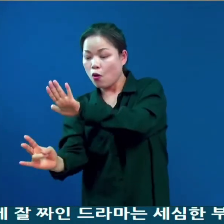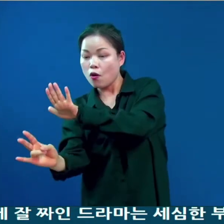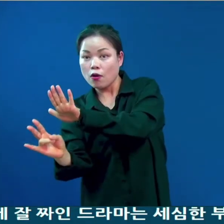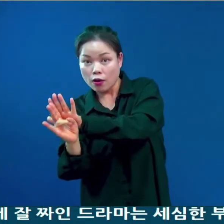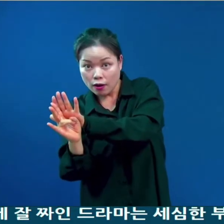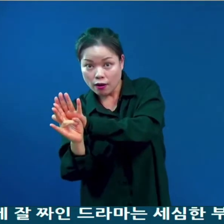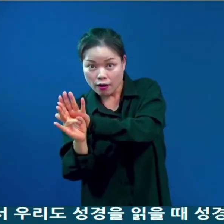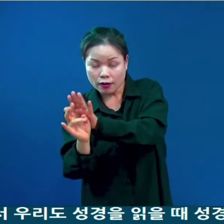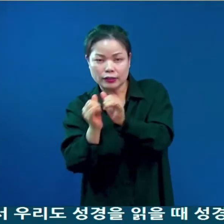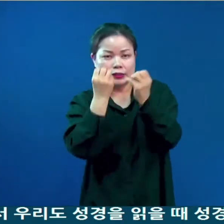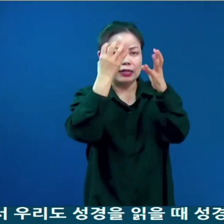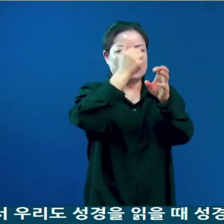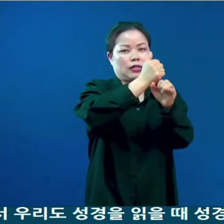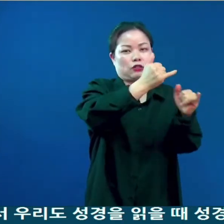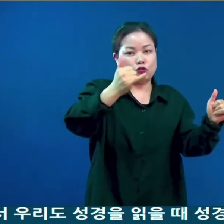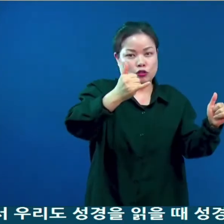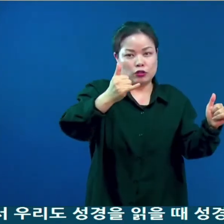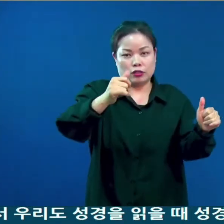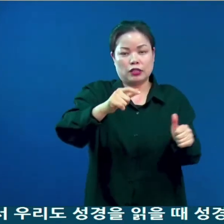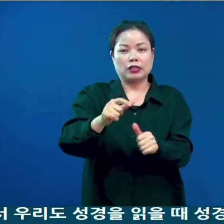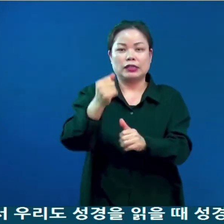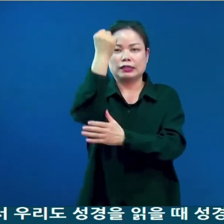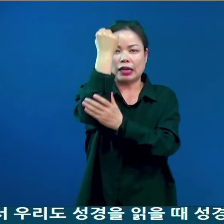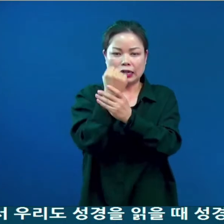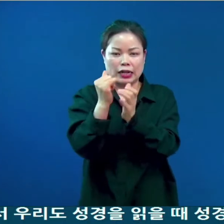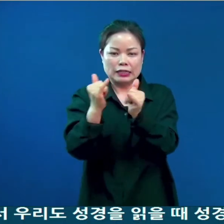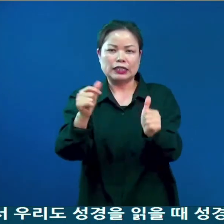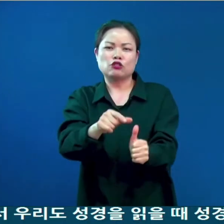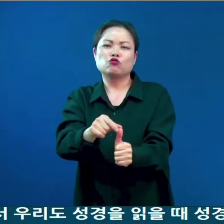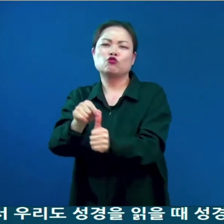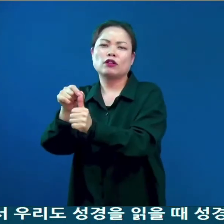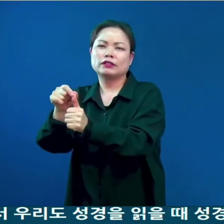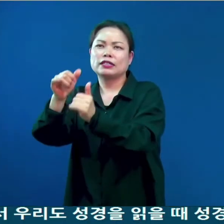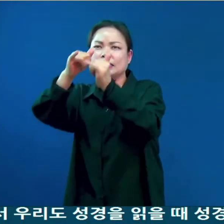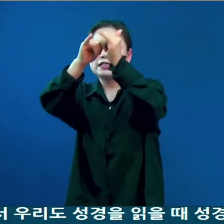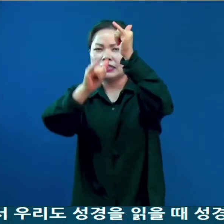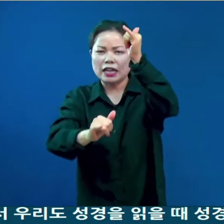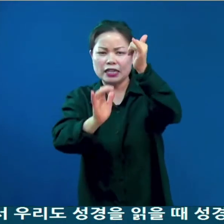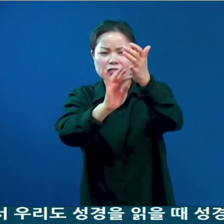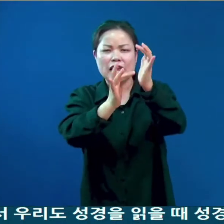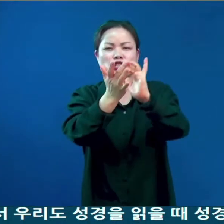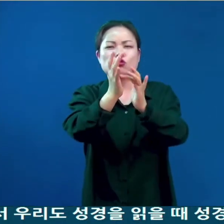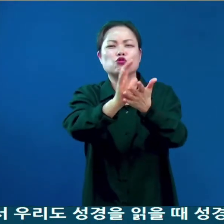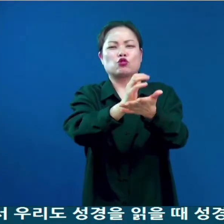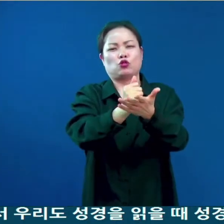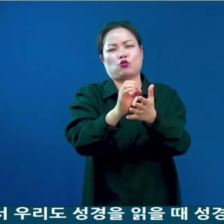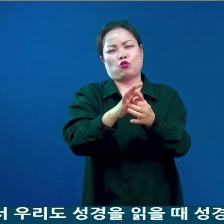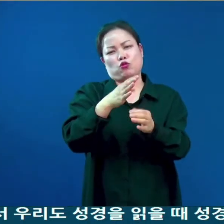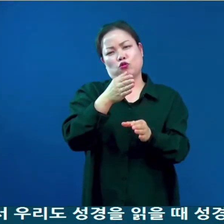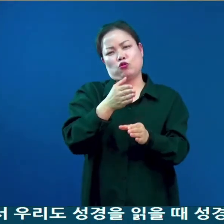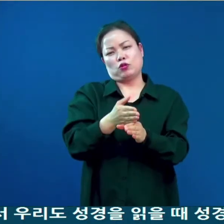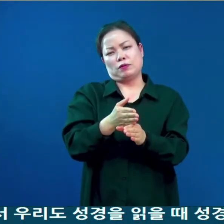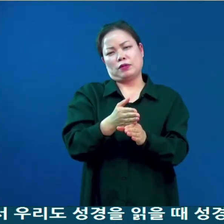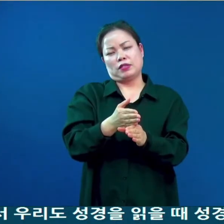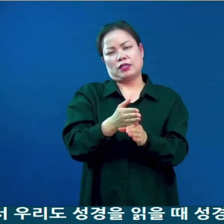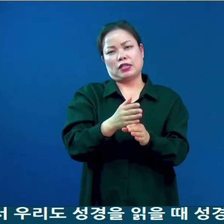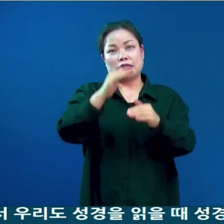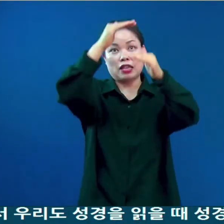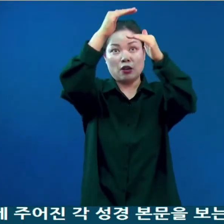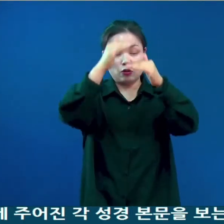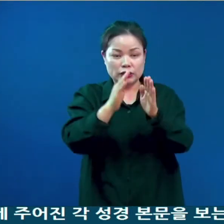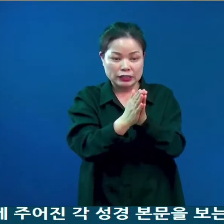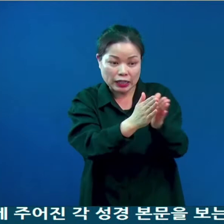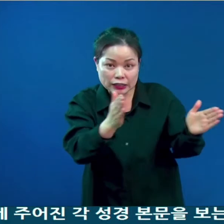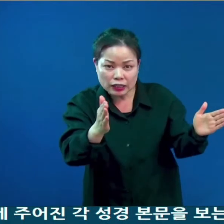창조하시고 타락한 인간을 구속해 가시는 그 역사가 예수 그리스도를 통하여 중심으로 이 전개되는